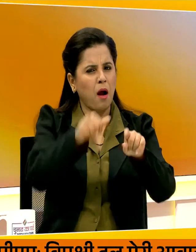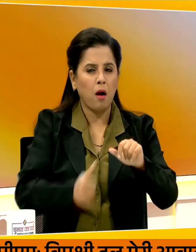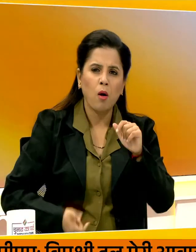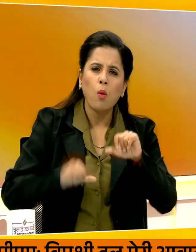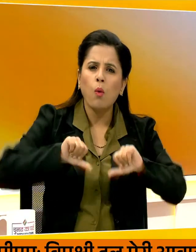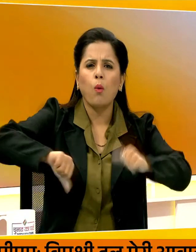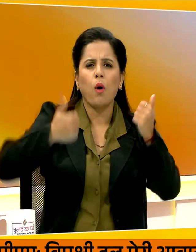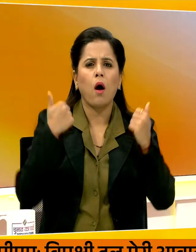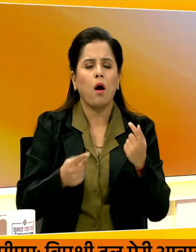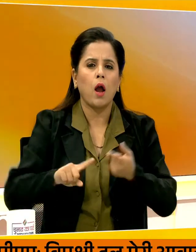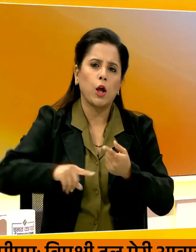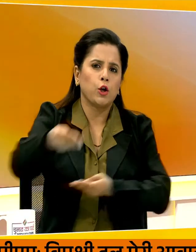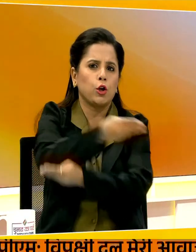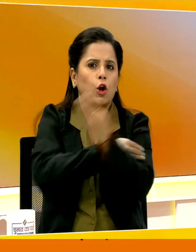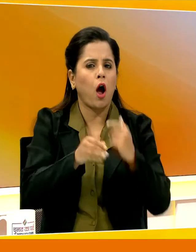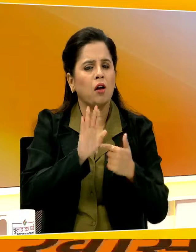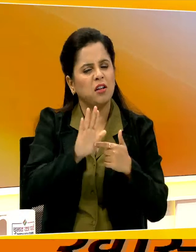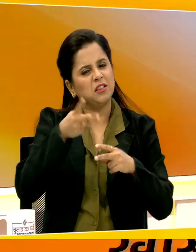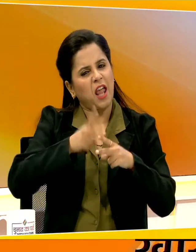प्रमुख अर्थव्यवस्था बना रहेगा।